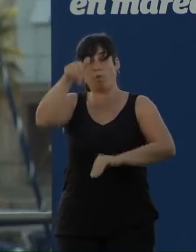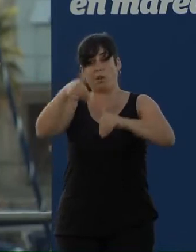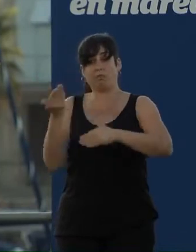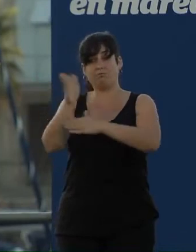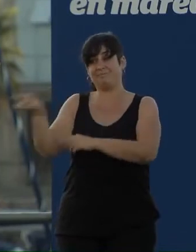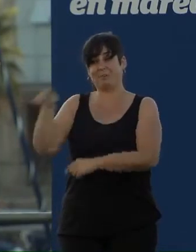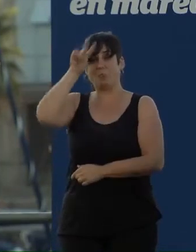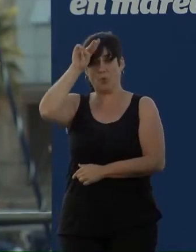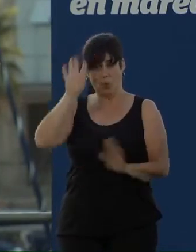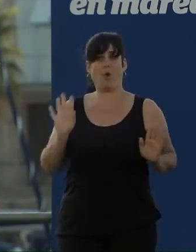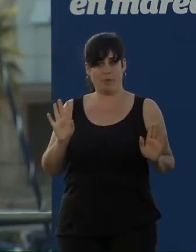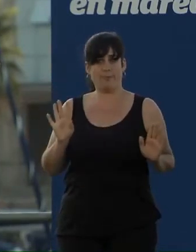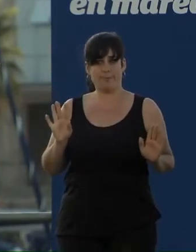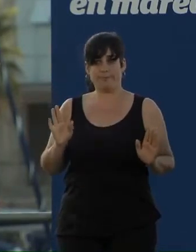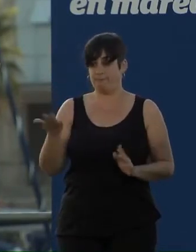quear